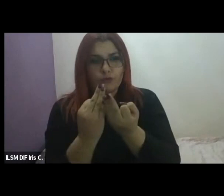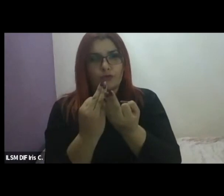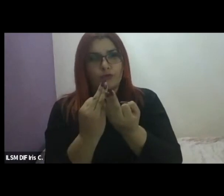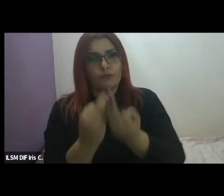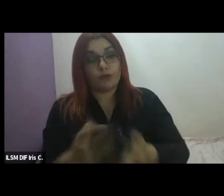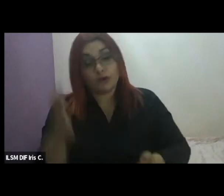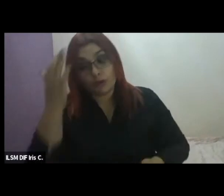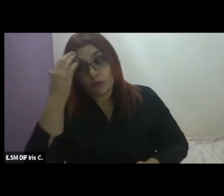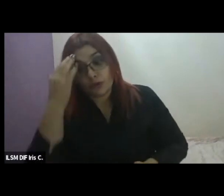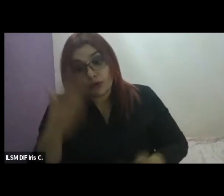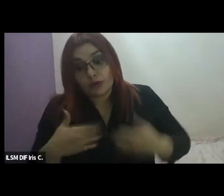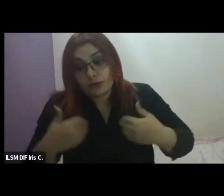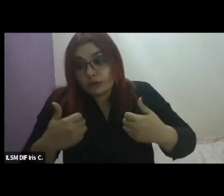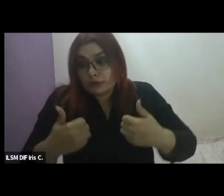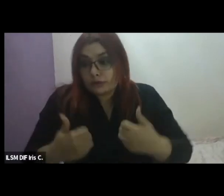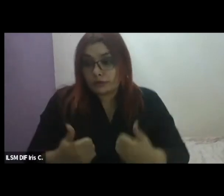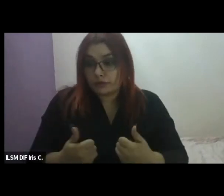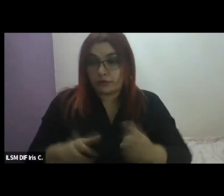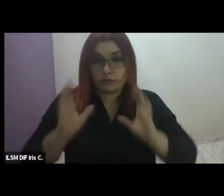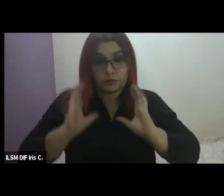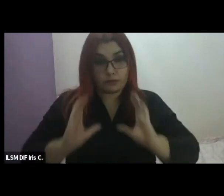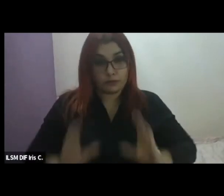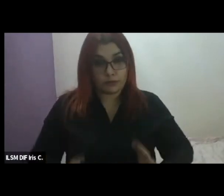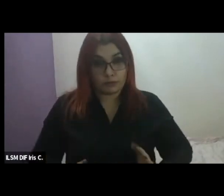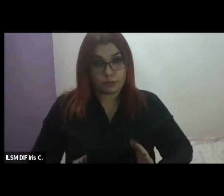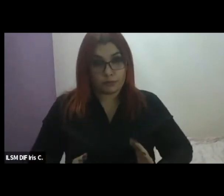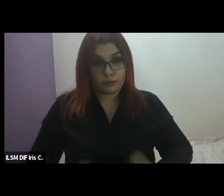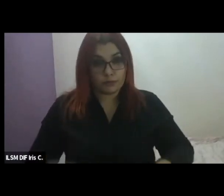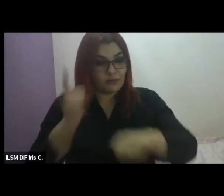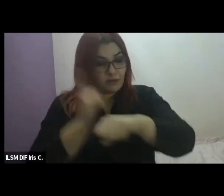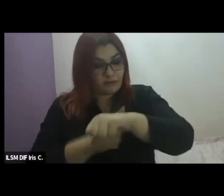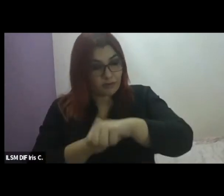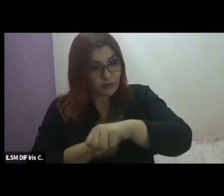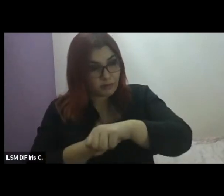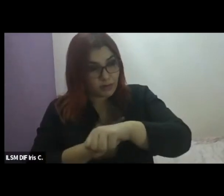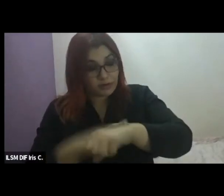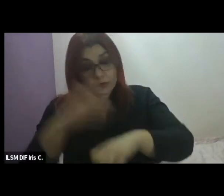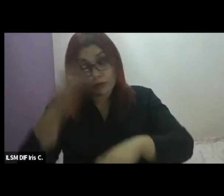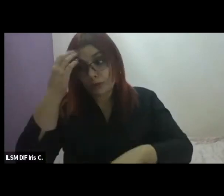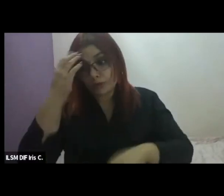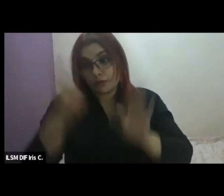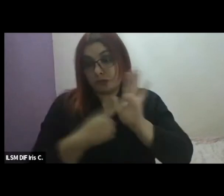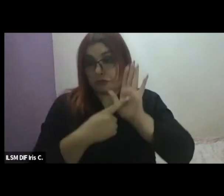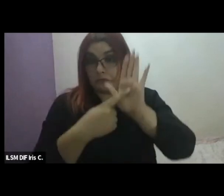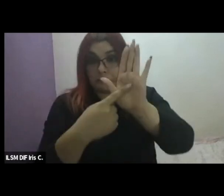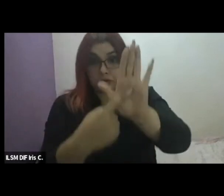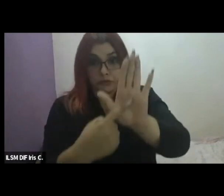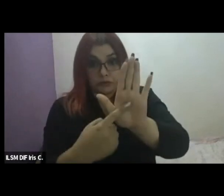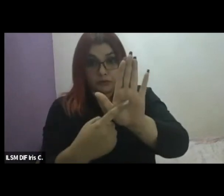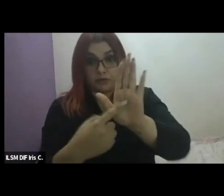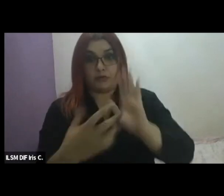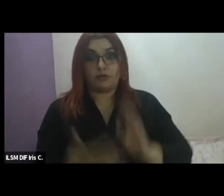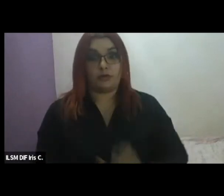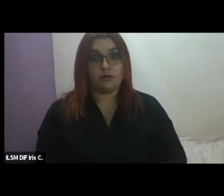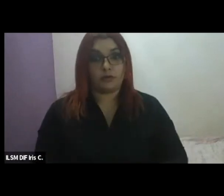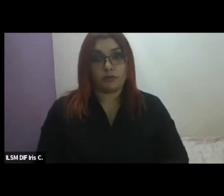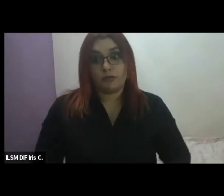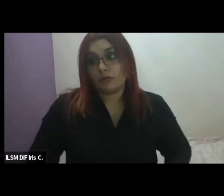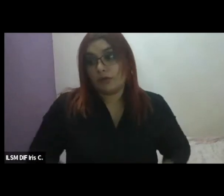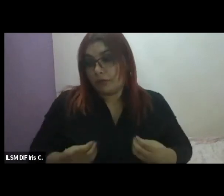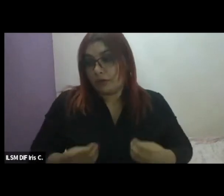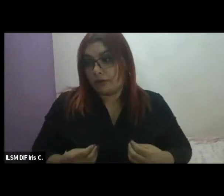a un diagnóstico, casi casi nos enfrentamos a un destino, ¿no? Y en ocasiones así es. El